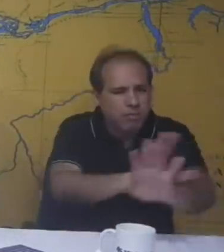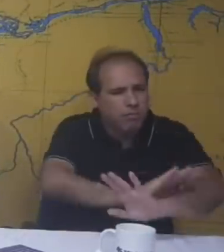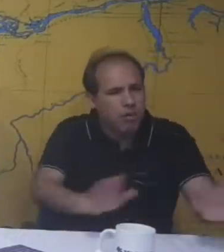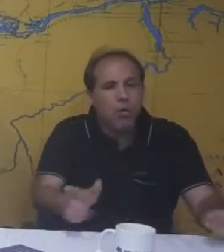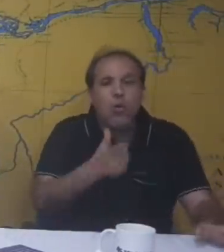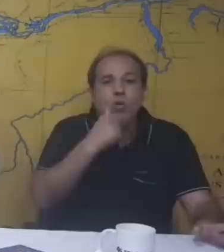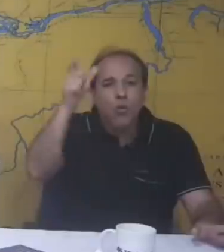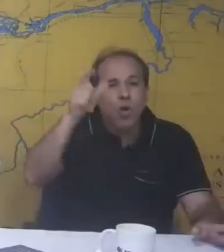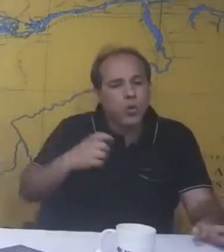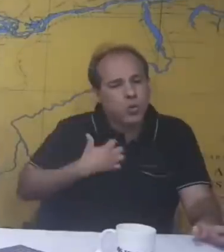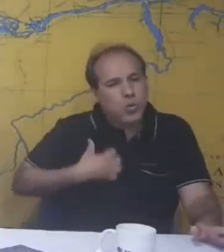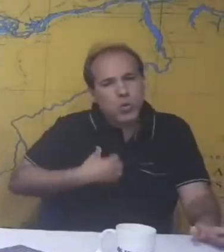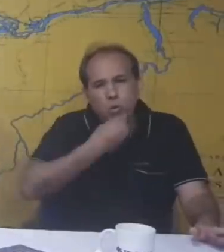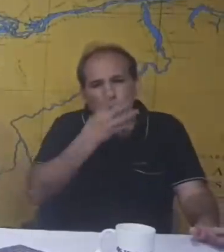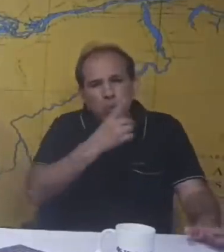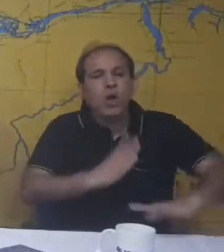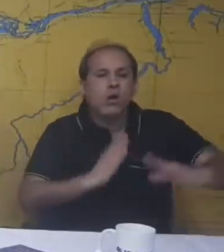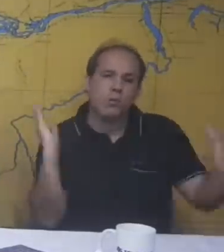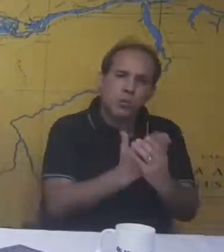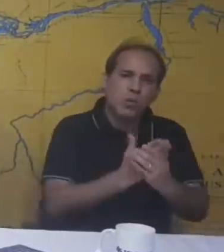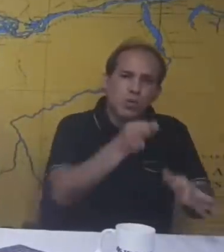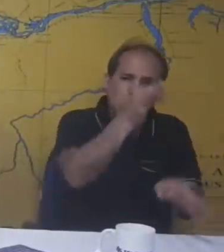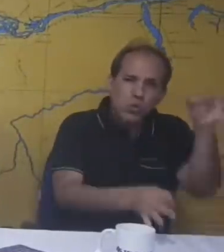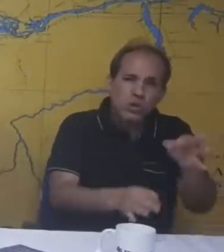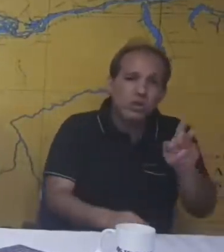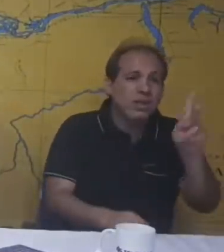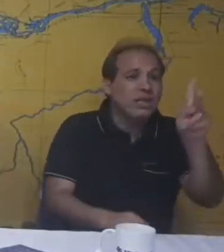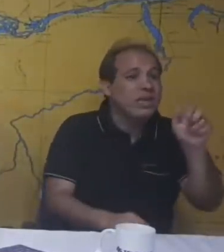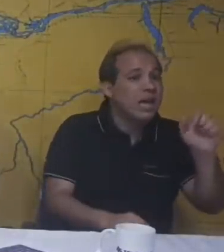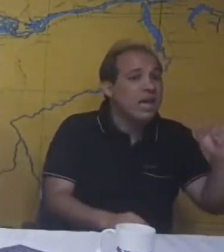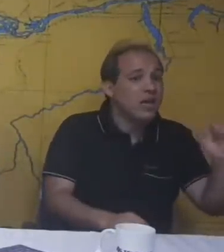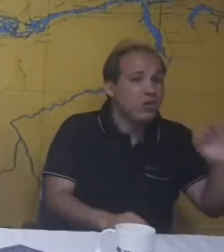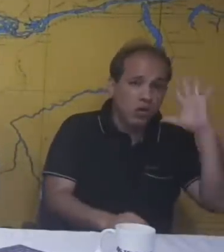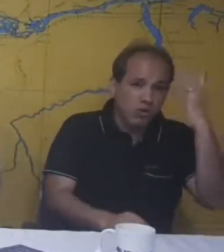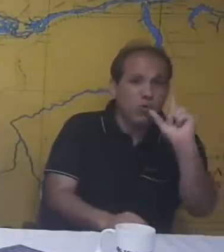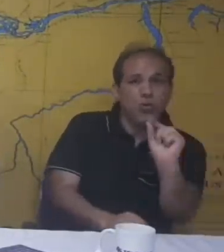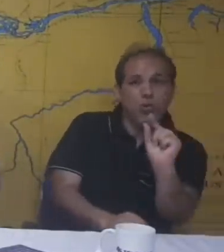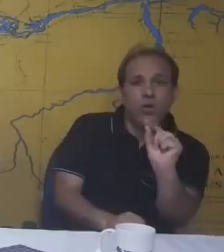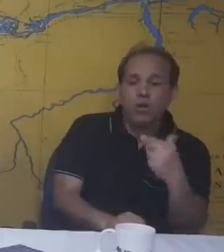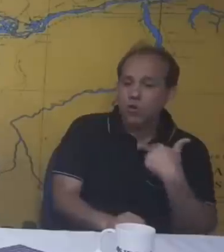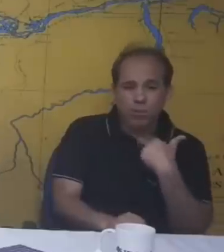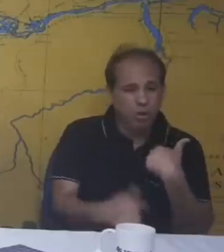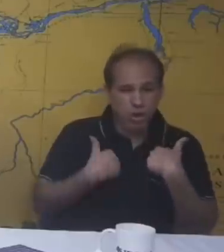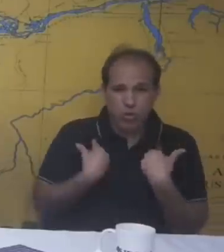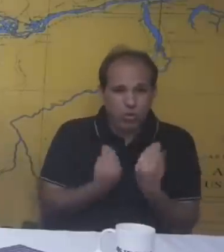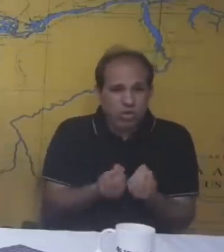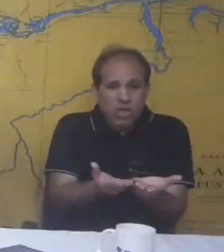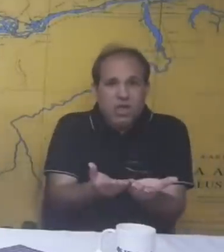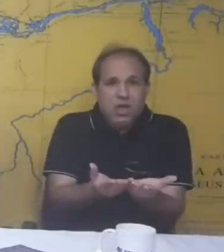ficou chateado, entrou na justiça. O desembargador Cássio teria decidido o quê? Não compete a mim dar porte de